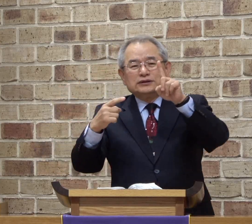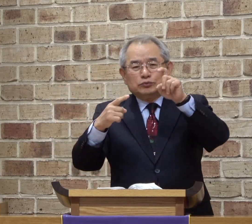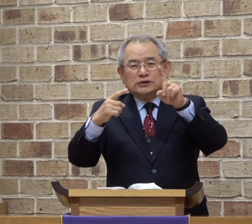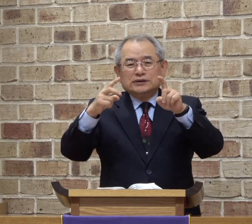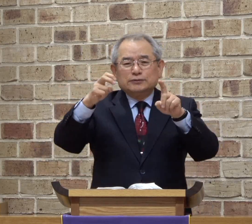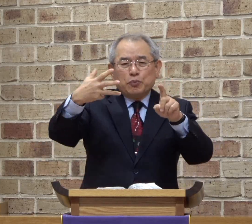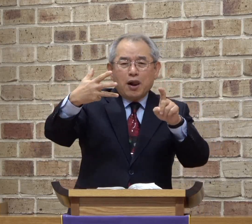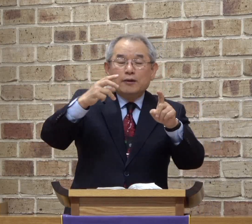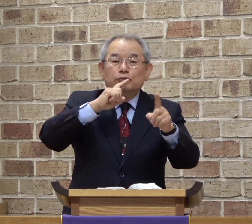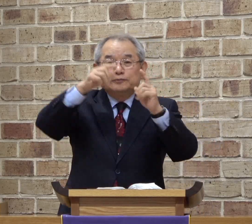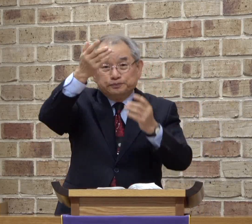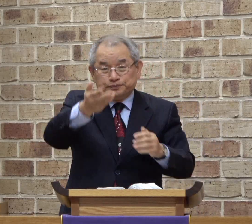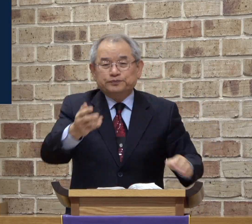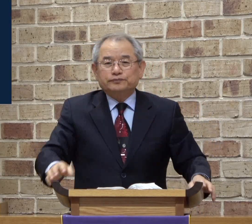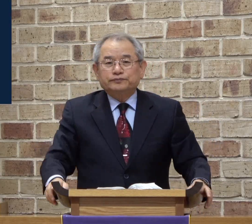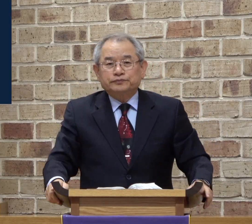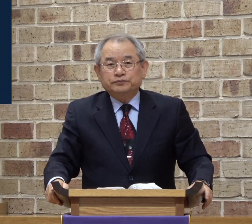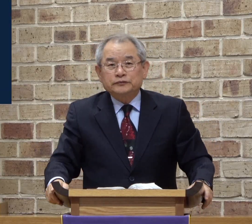죄에 빠져서 사는 사람들을 말합니다.